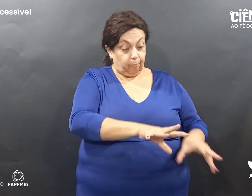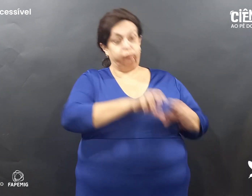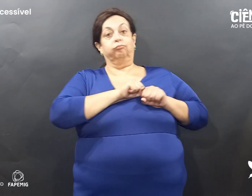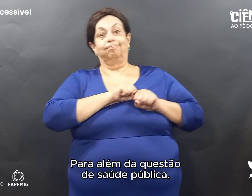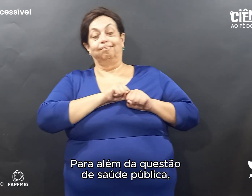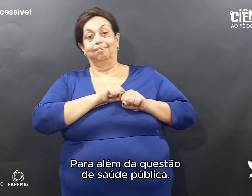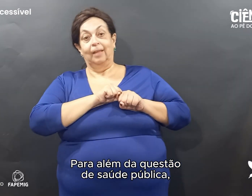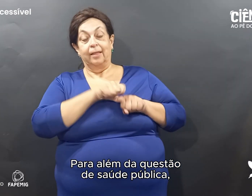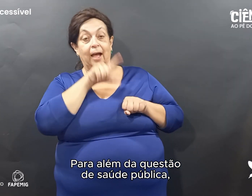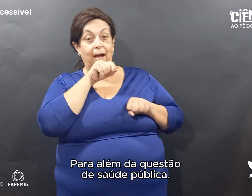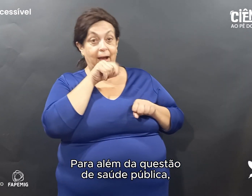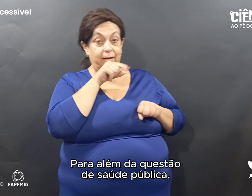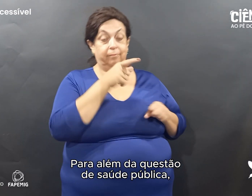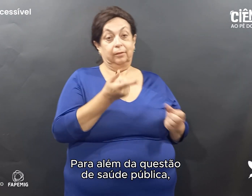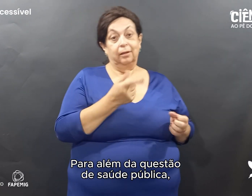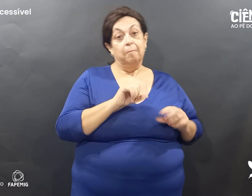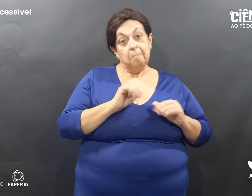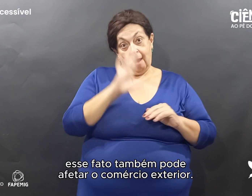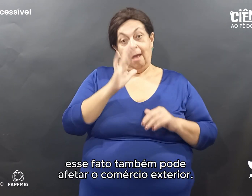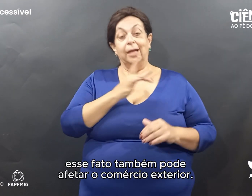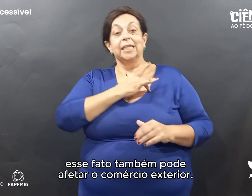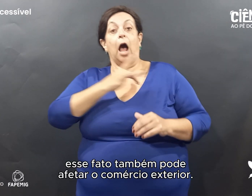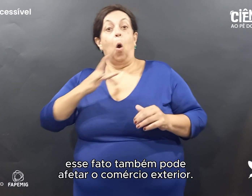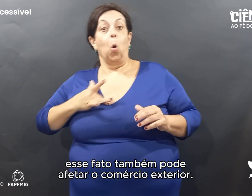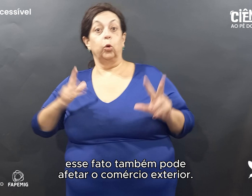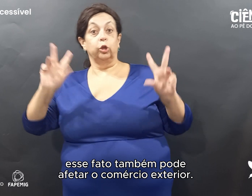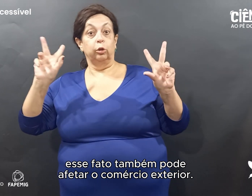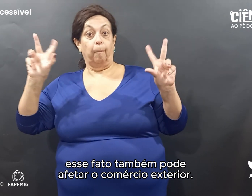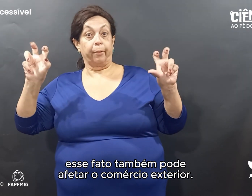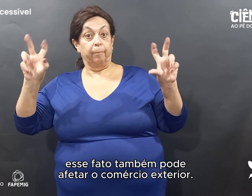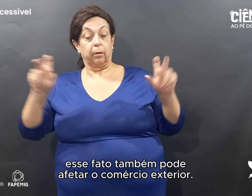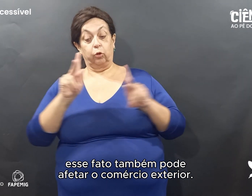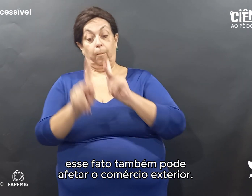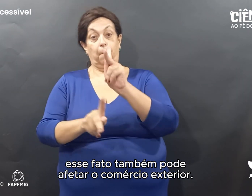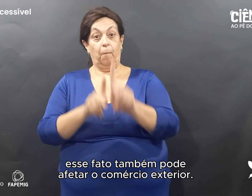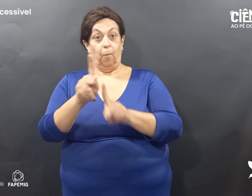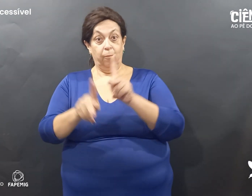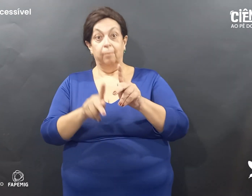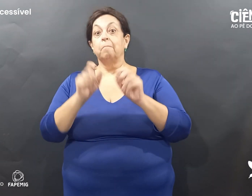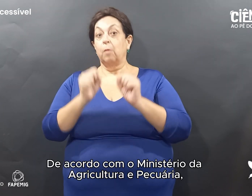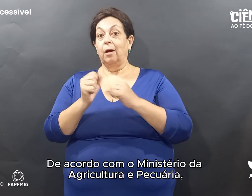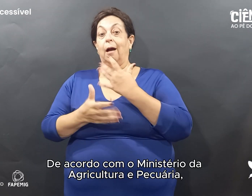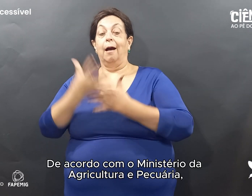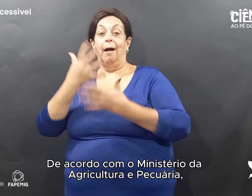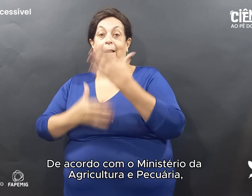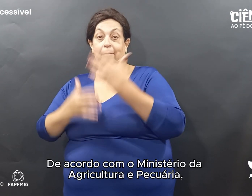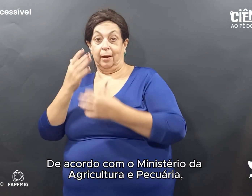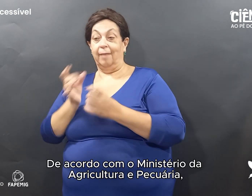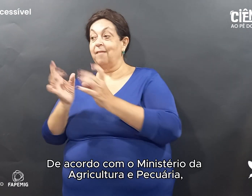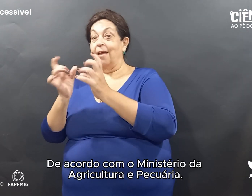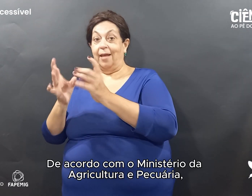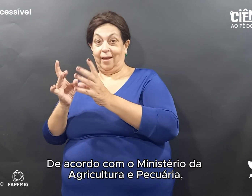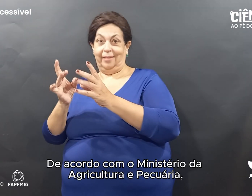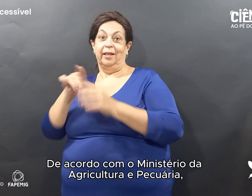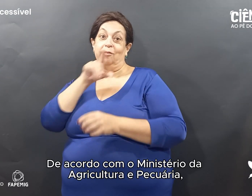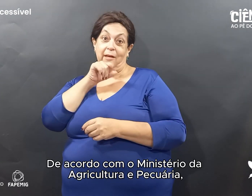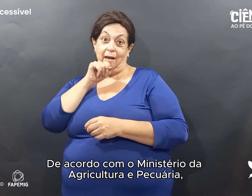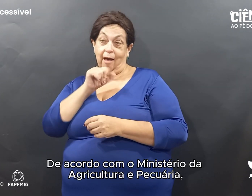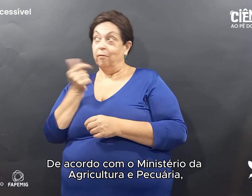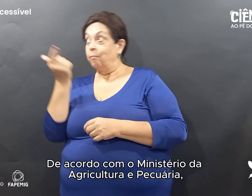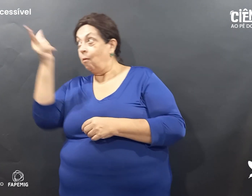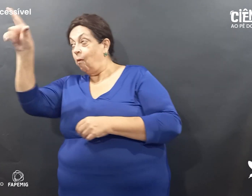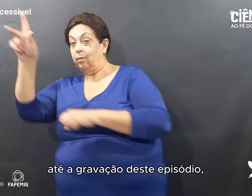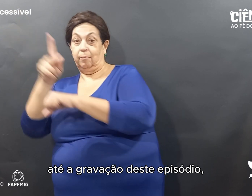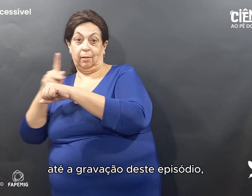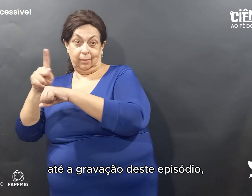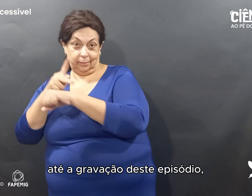transmissão. Para além da questão de saúde pública, esse fato também pode afetar o comércio exterior. De acordo com o Ministério da Agricultura e